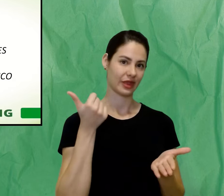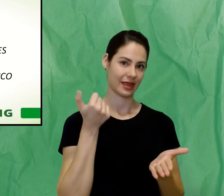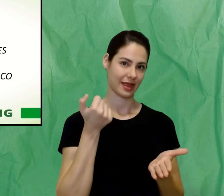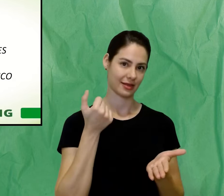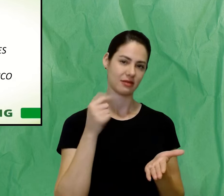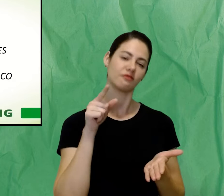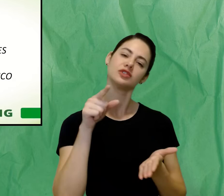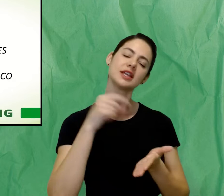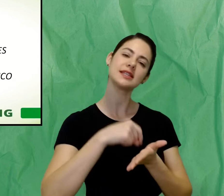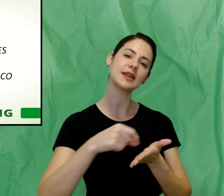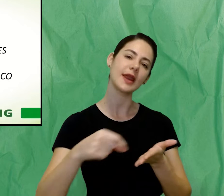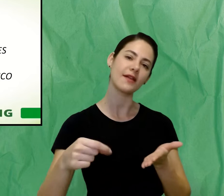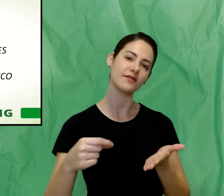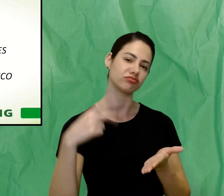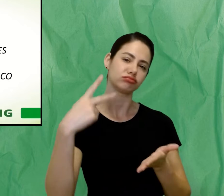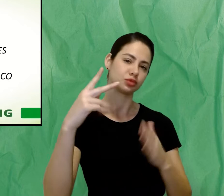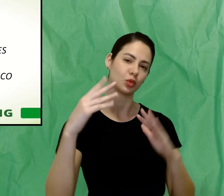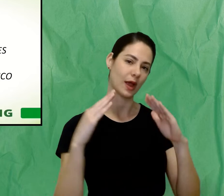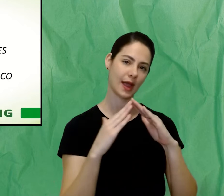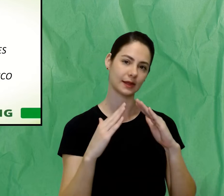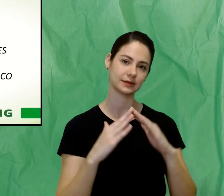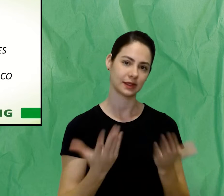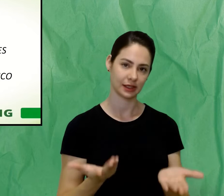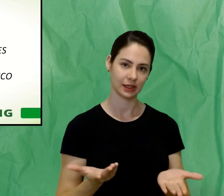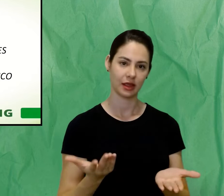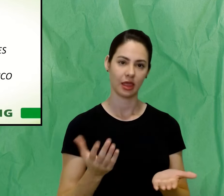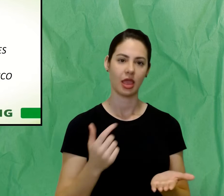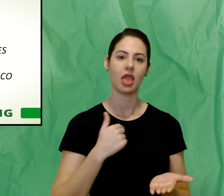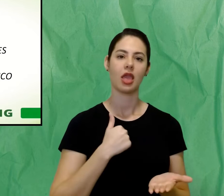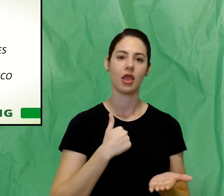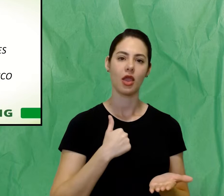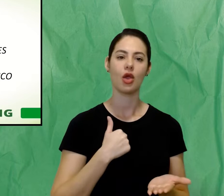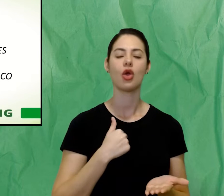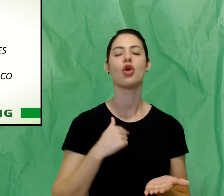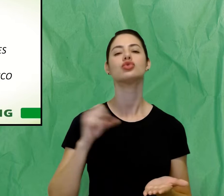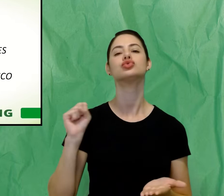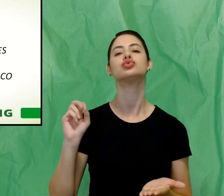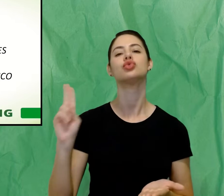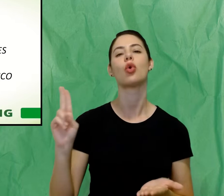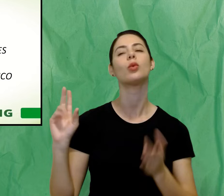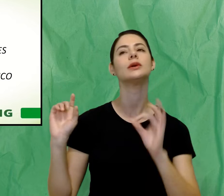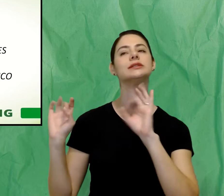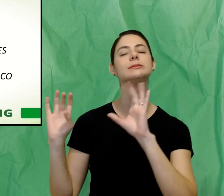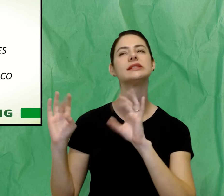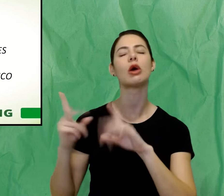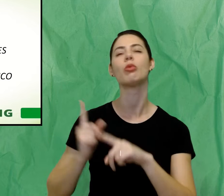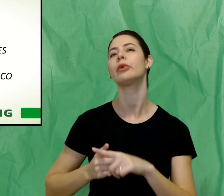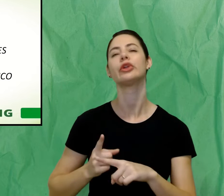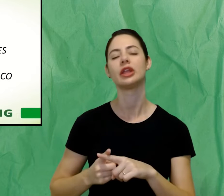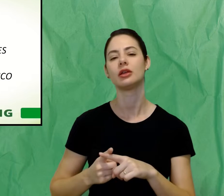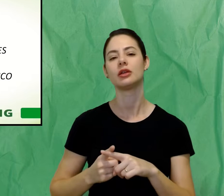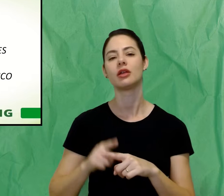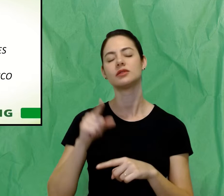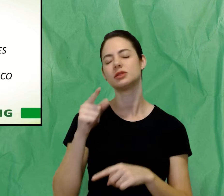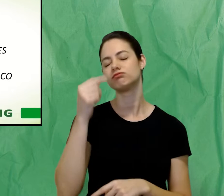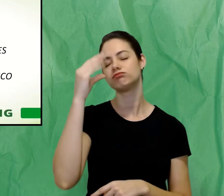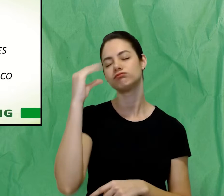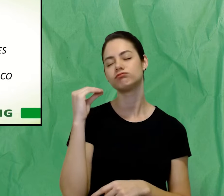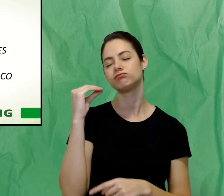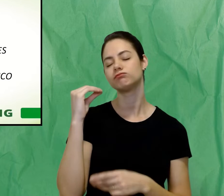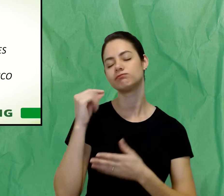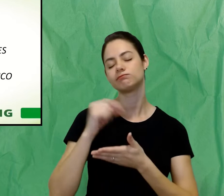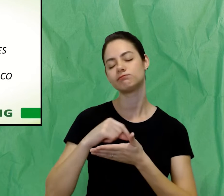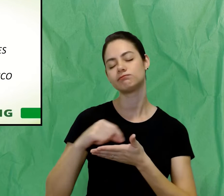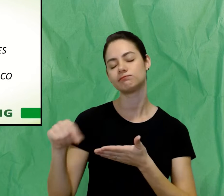caneta e escrever em casa mesmo: eu sou especial porque... E aí você fecha